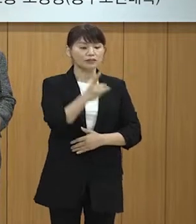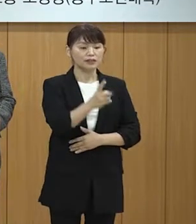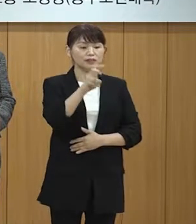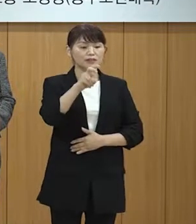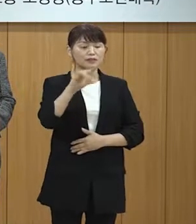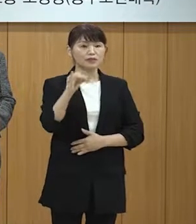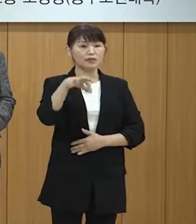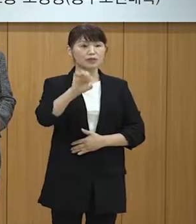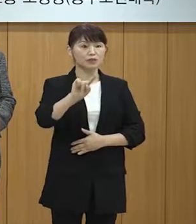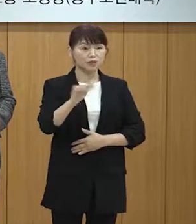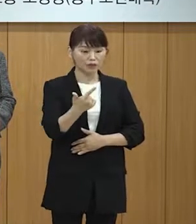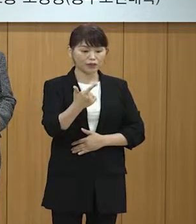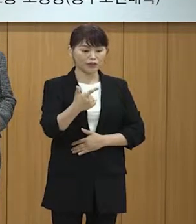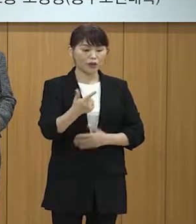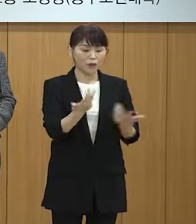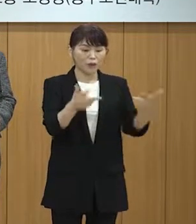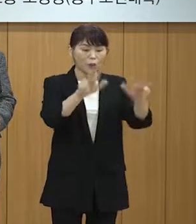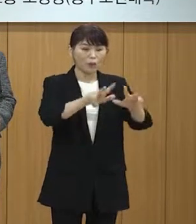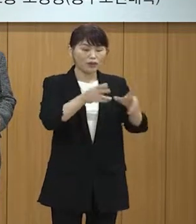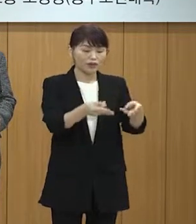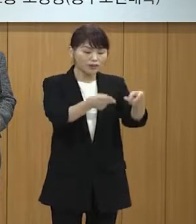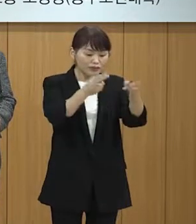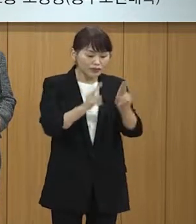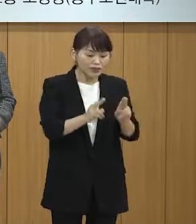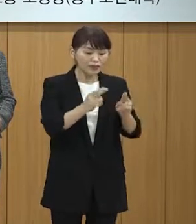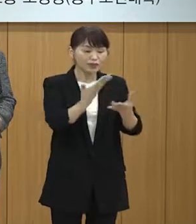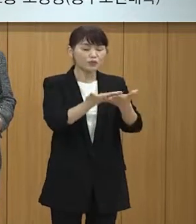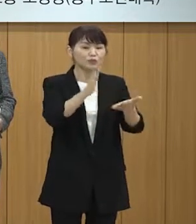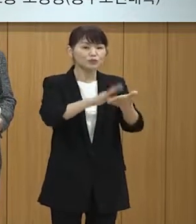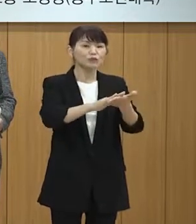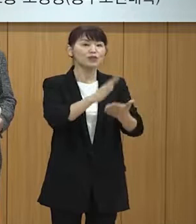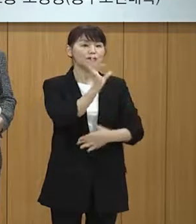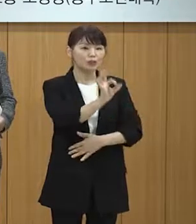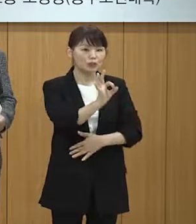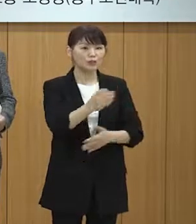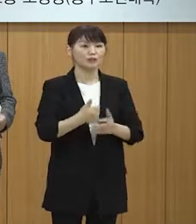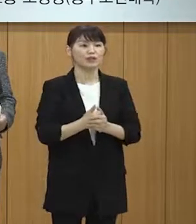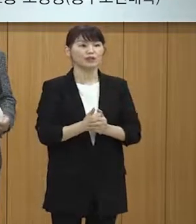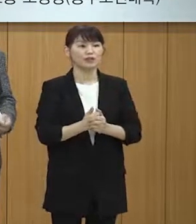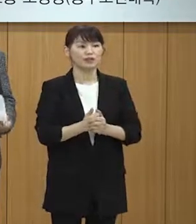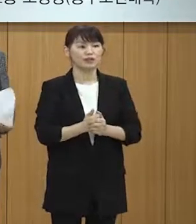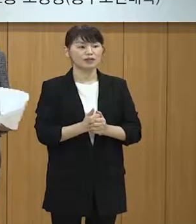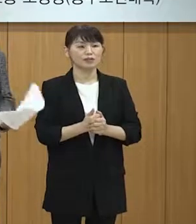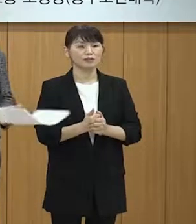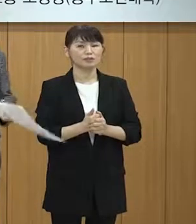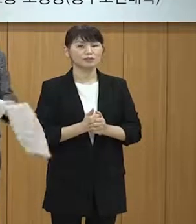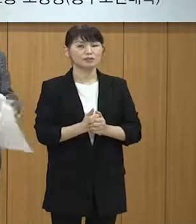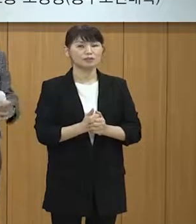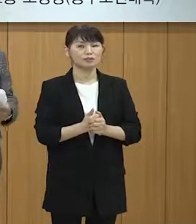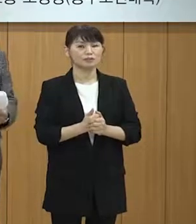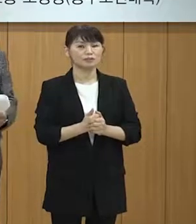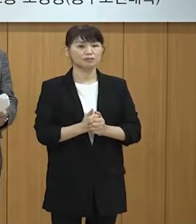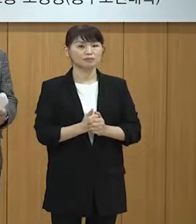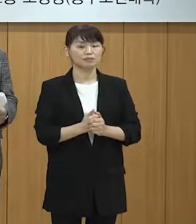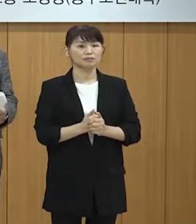원, 양평군 소화전 설치 사업에 1억 6,200만 원,